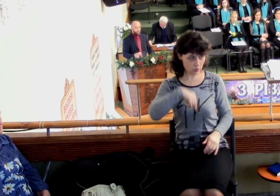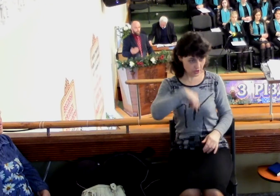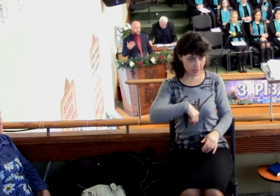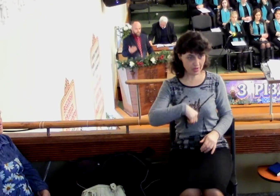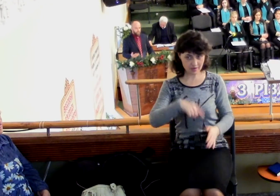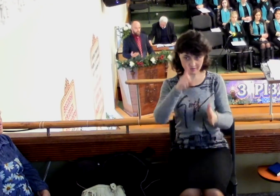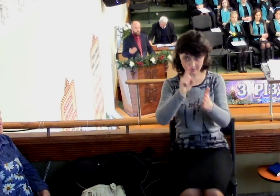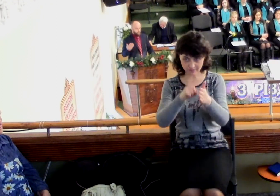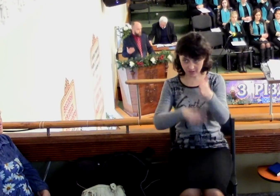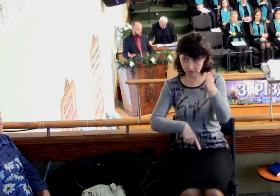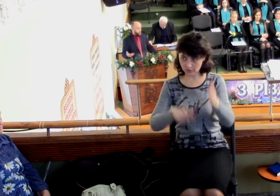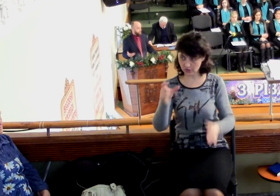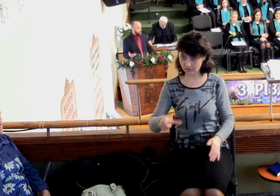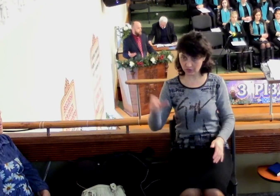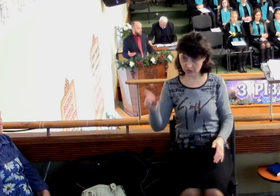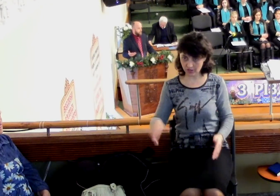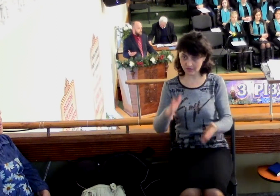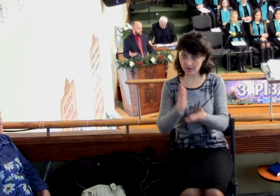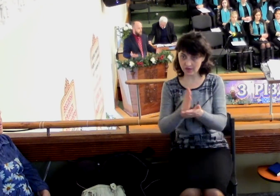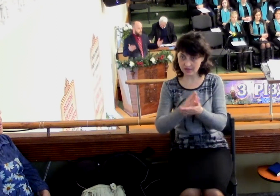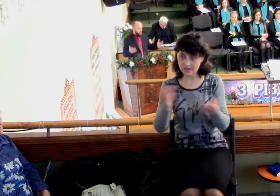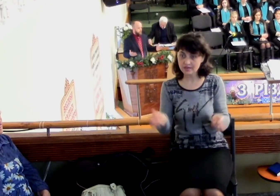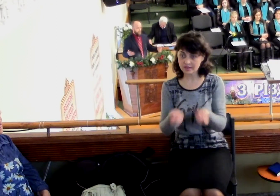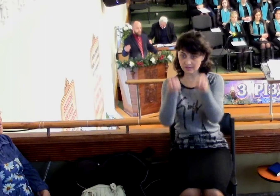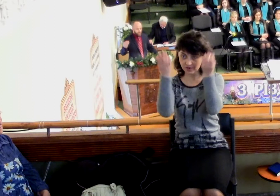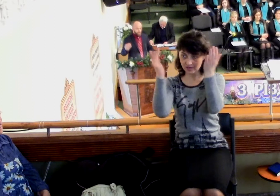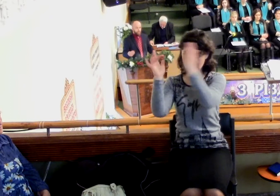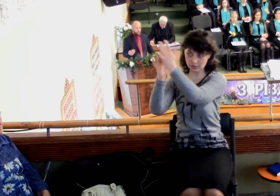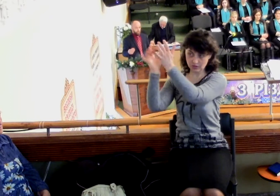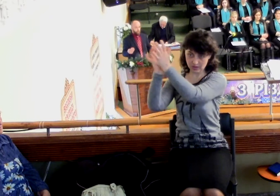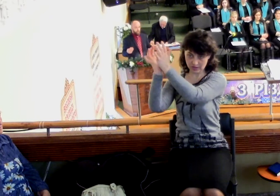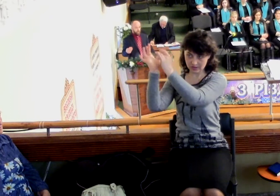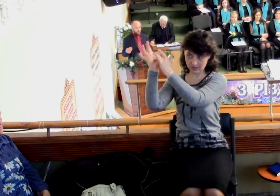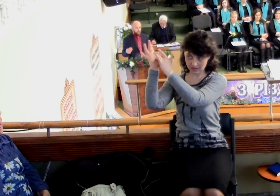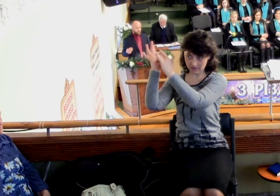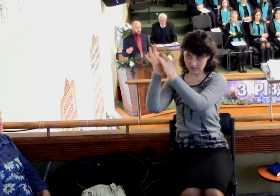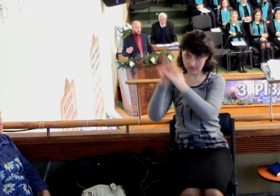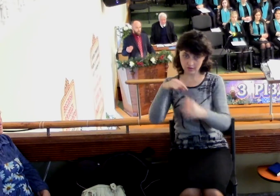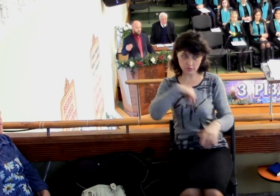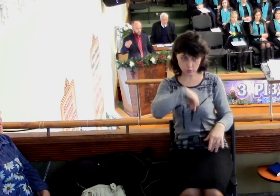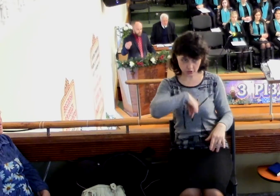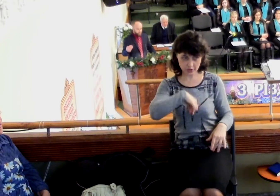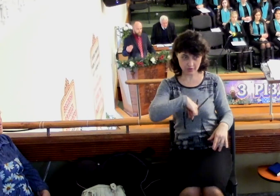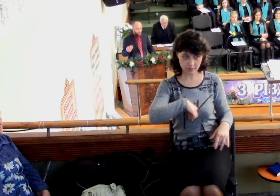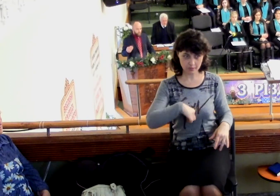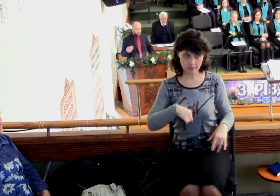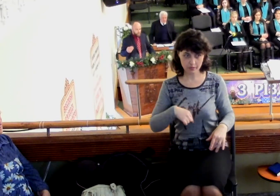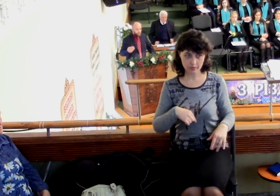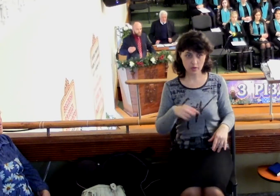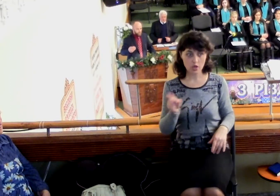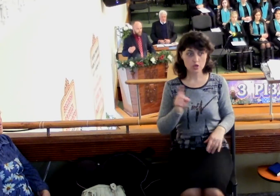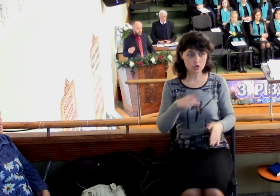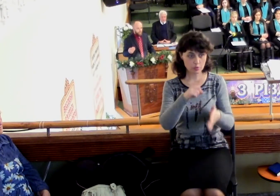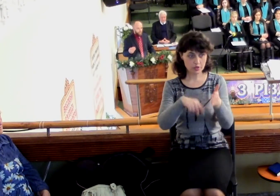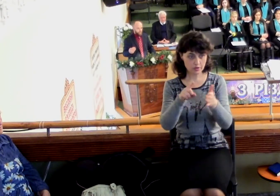сердце наполнилось этим светом, чтобы мы обновили свои светильники, поправили. И чего ждали? Ждали второго